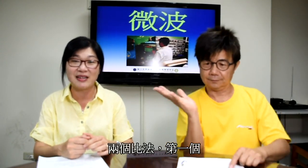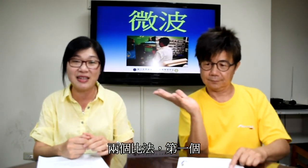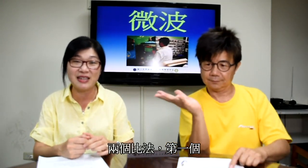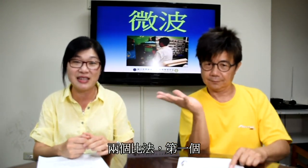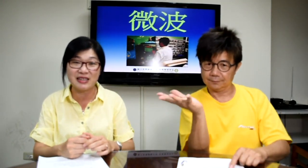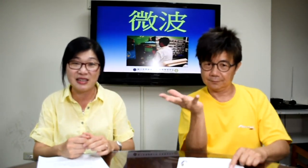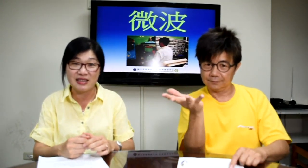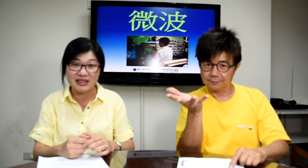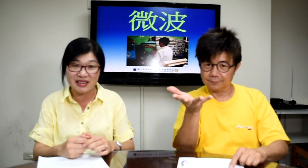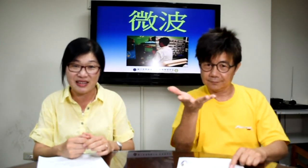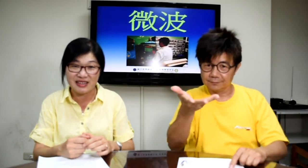一个，